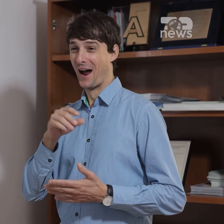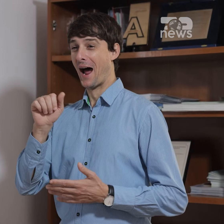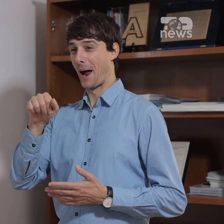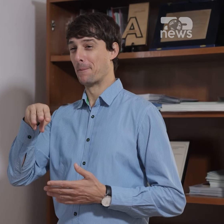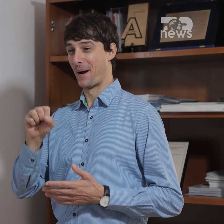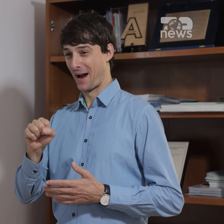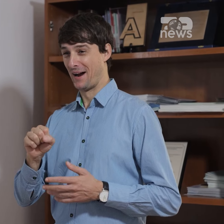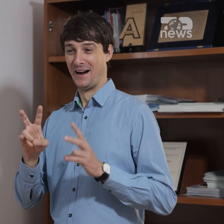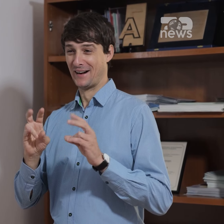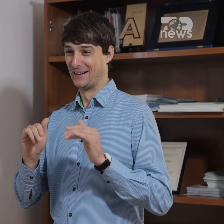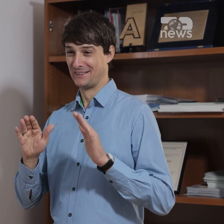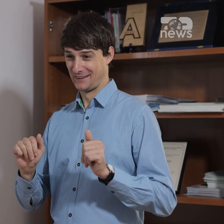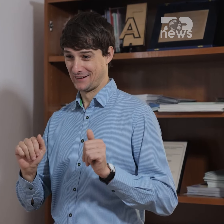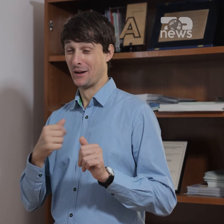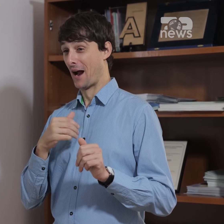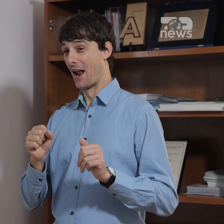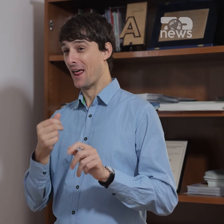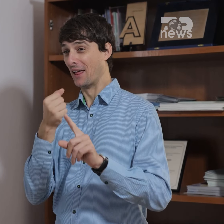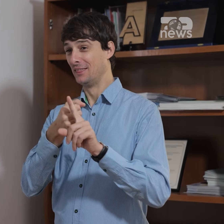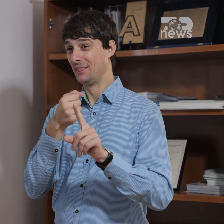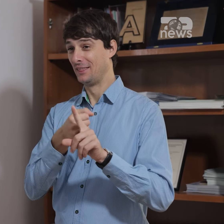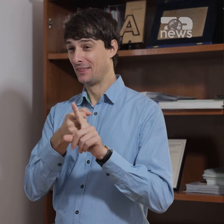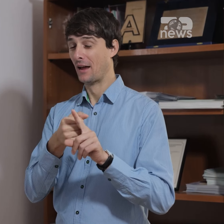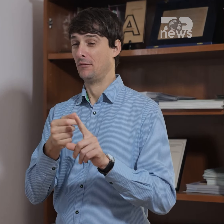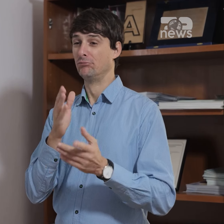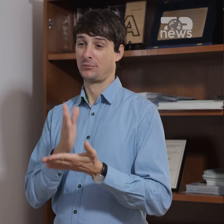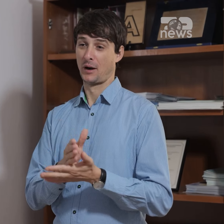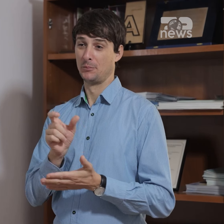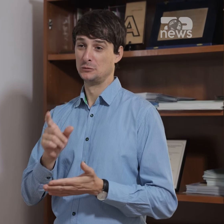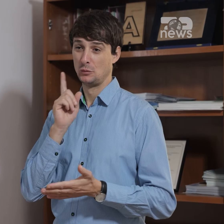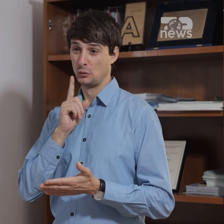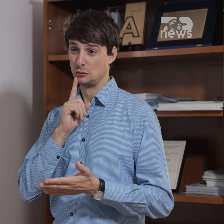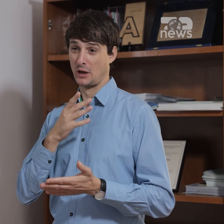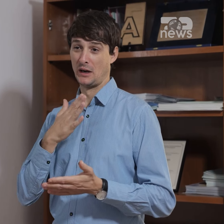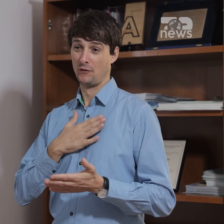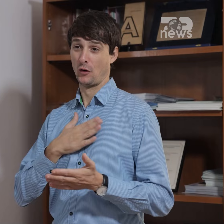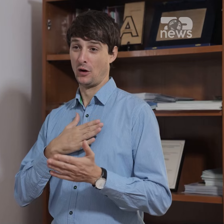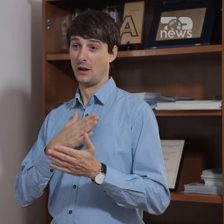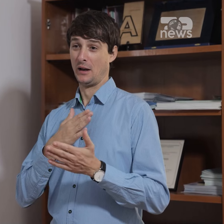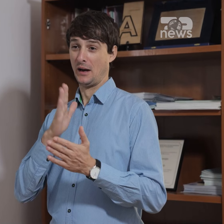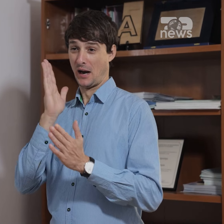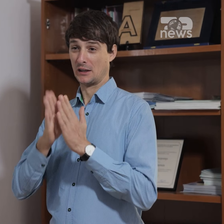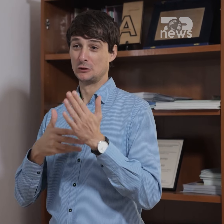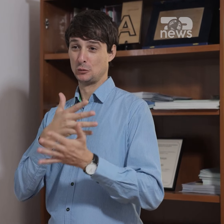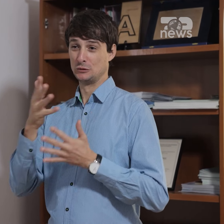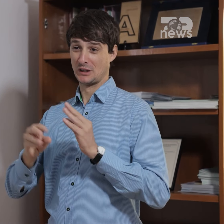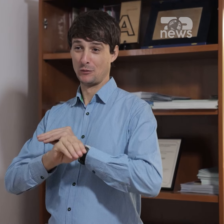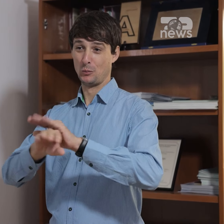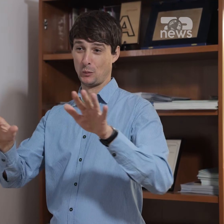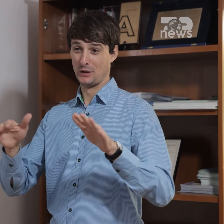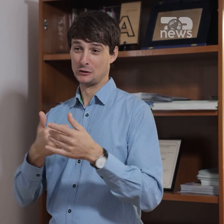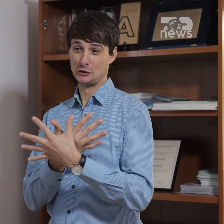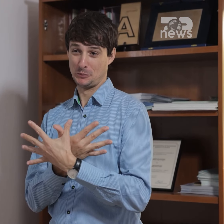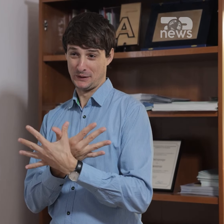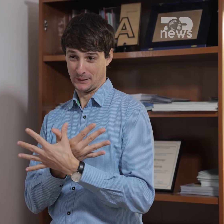Ne kemi pasur para shumë vitesh vetëm 3 interpret të gjuhës shenjave. Dhe sigurisht kjo ka bërë të pamundur dhe shtrirjen tonë në